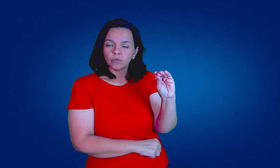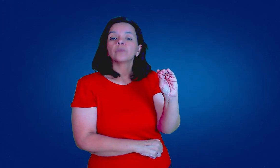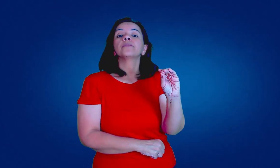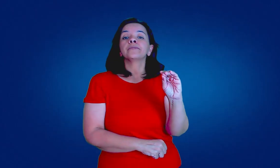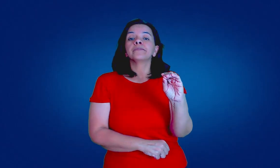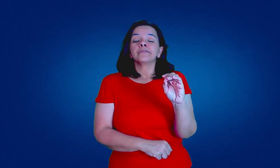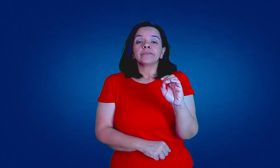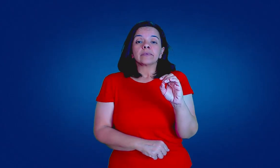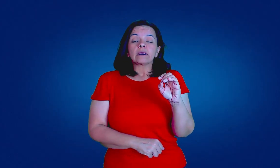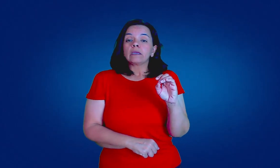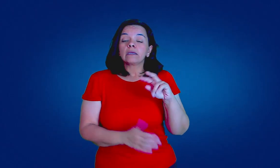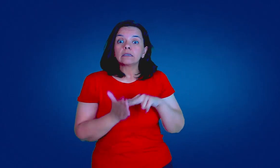Dilúvio.